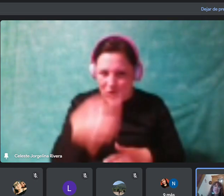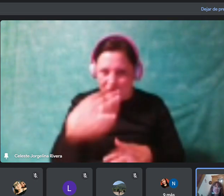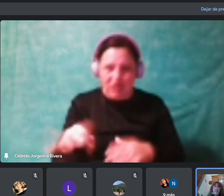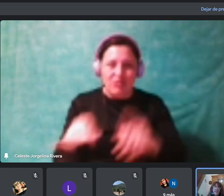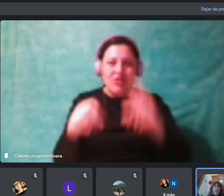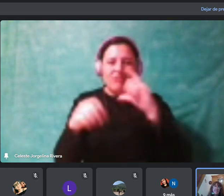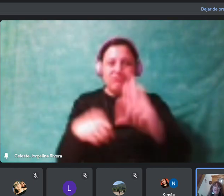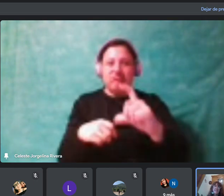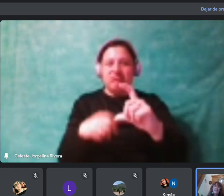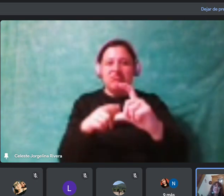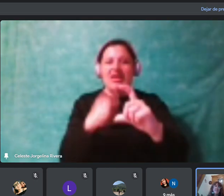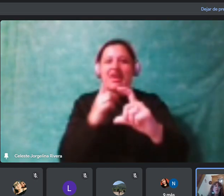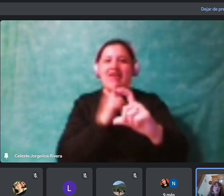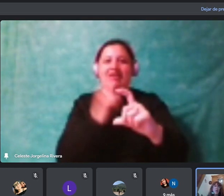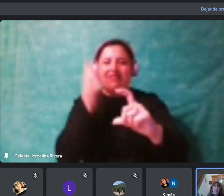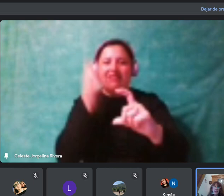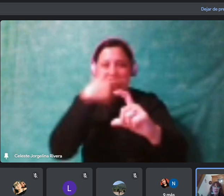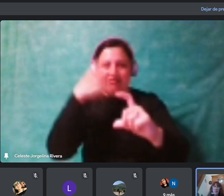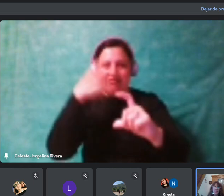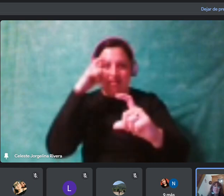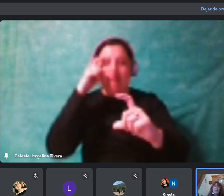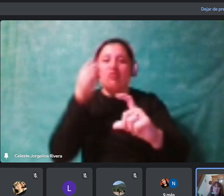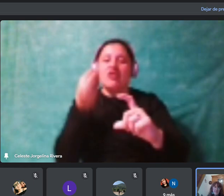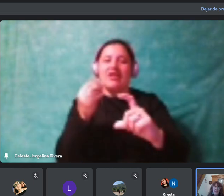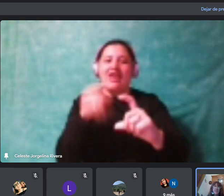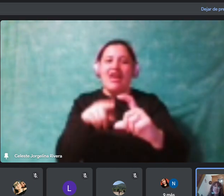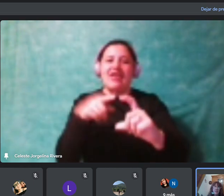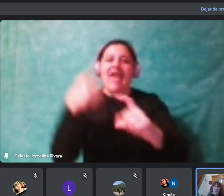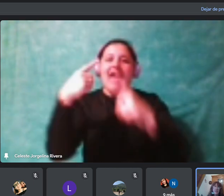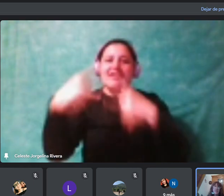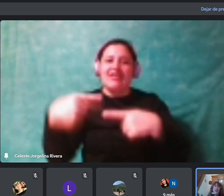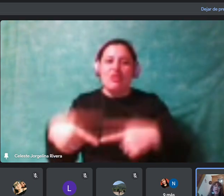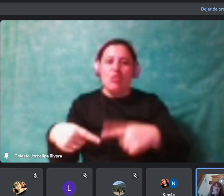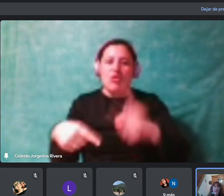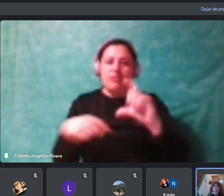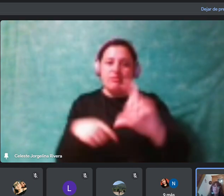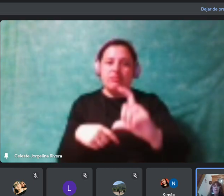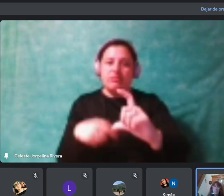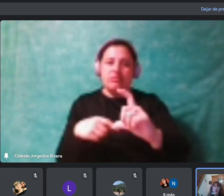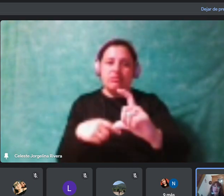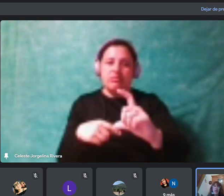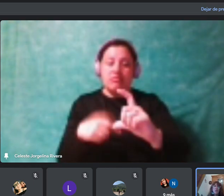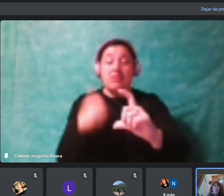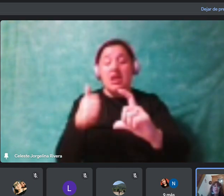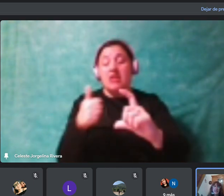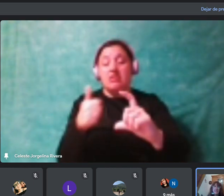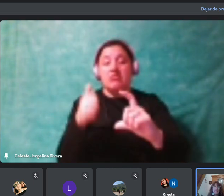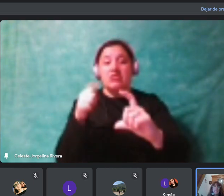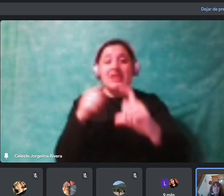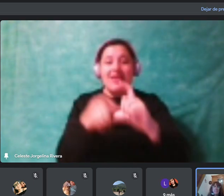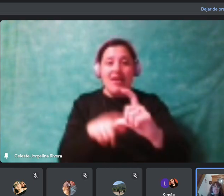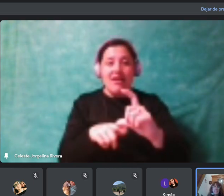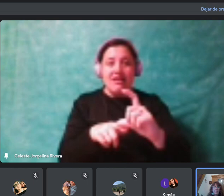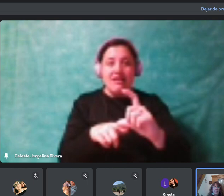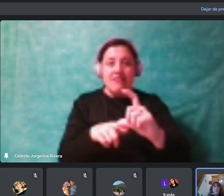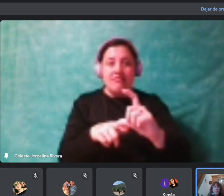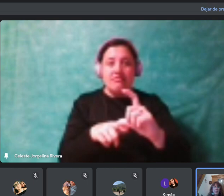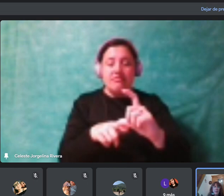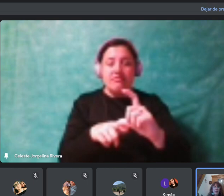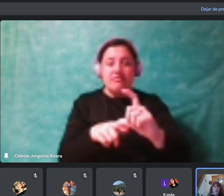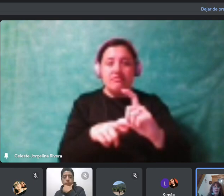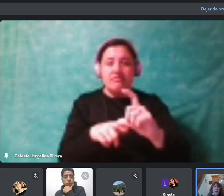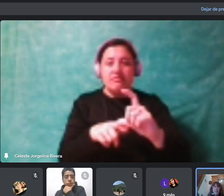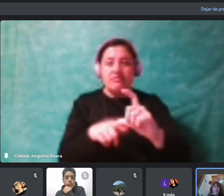The Skills tengo que abrirlo. The Skills. Sí. Hasta ahí. Bien. ¿Qué otro más?